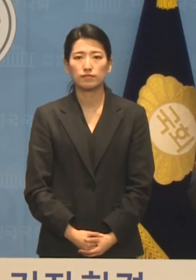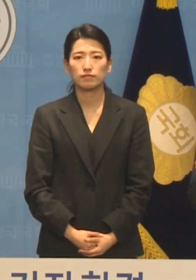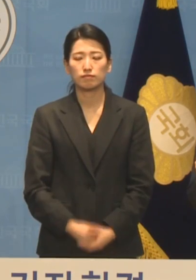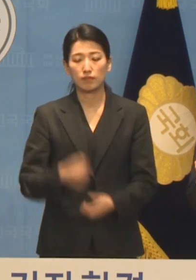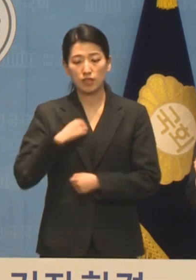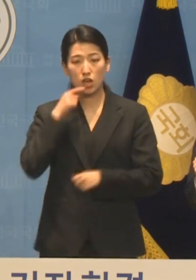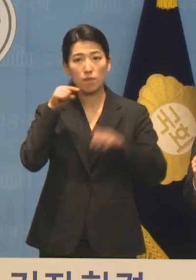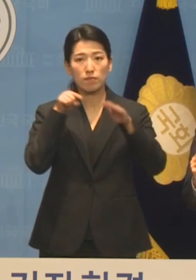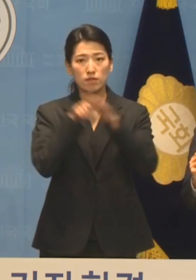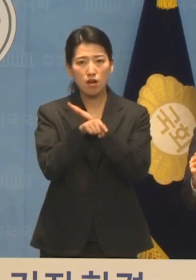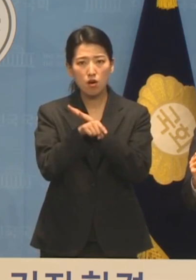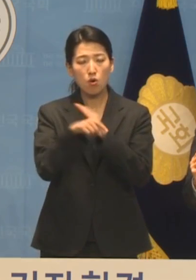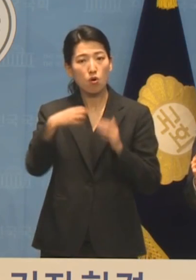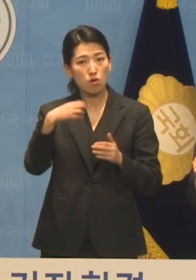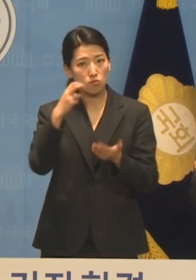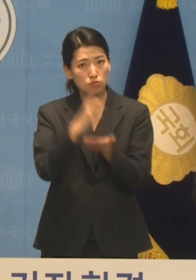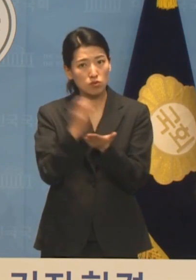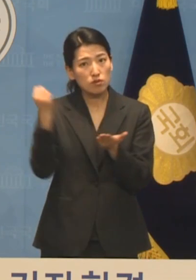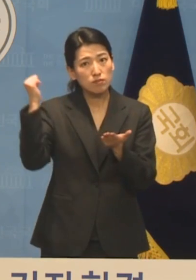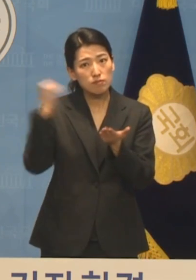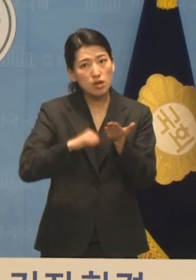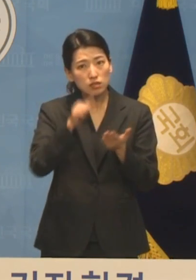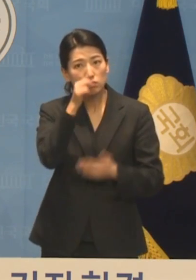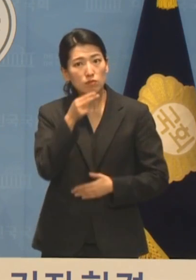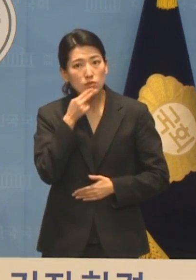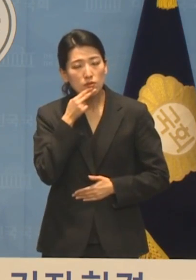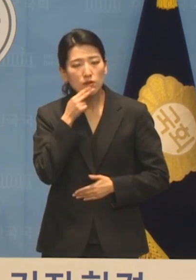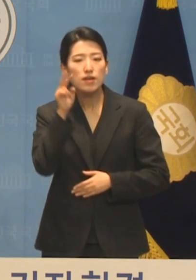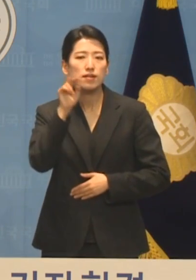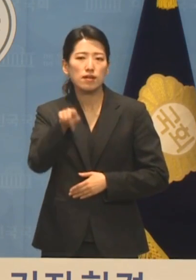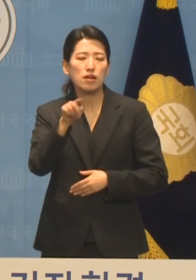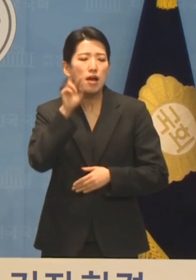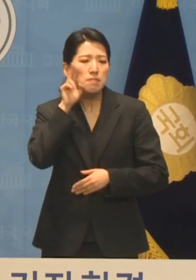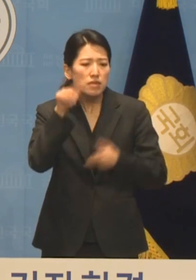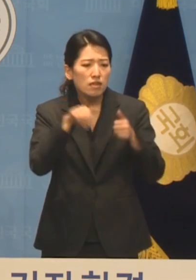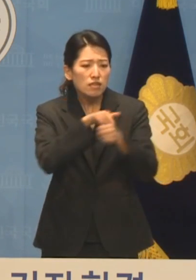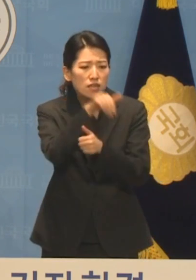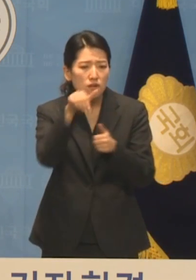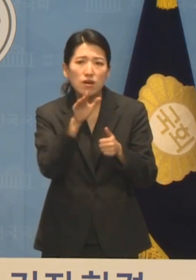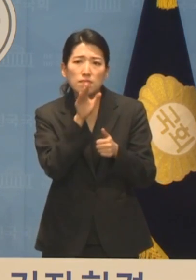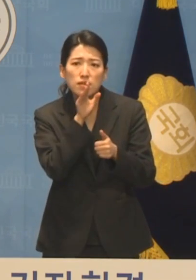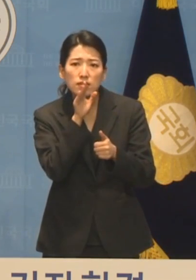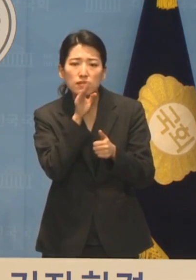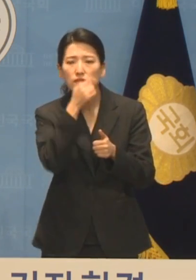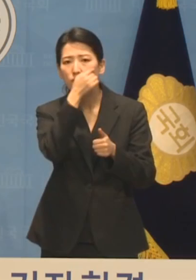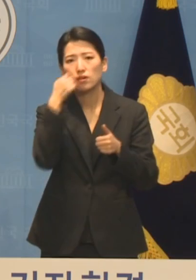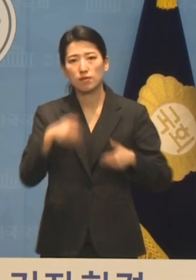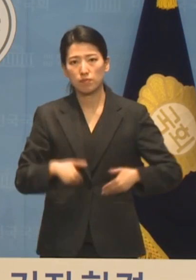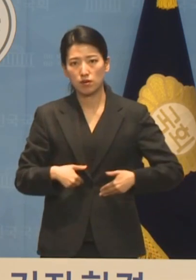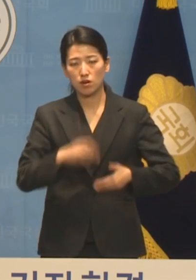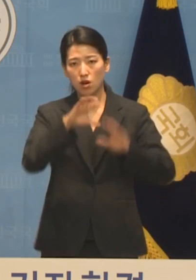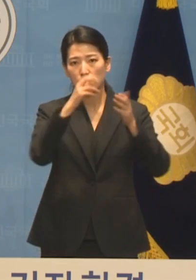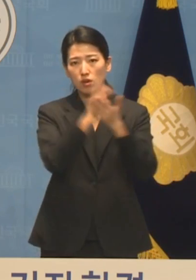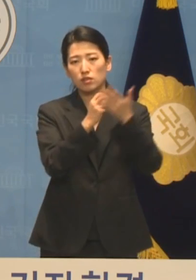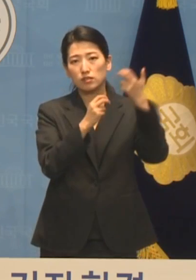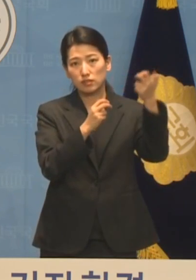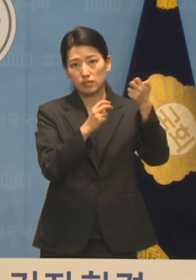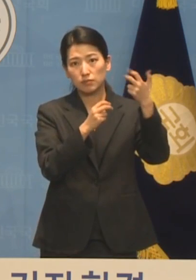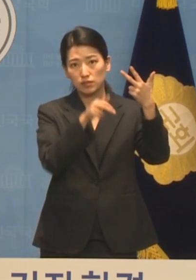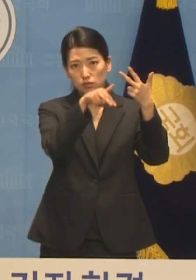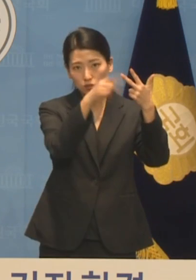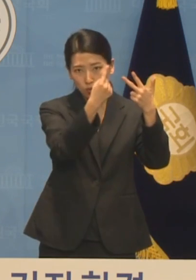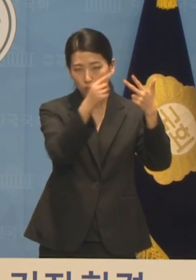계엄령의 위헌성을 판단하려면 비상사태인지 여부를 검토해야 합니다. 헌법 제77조와 계엄법